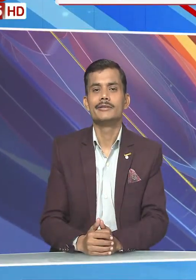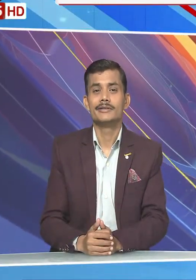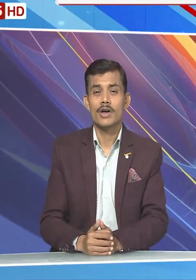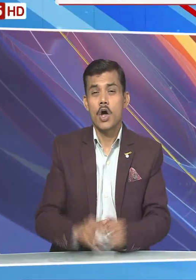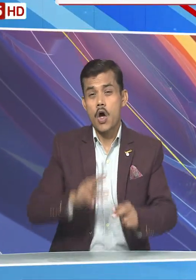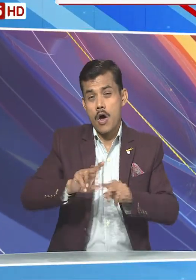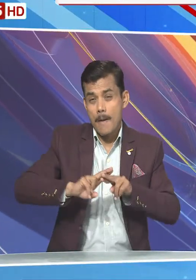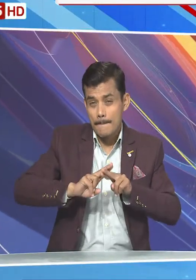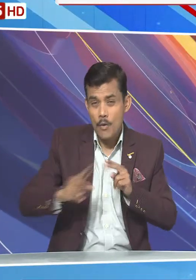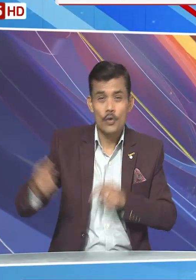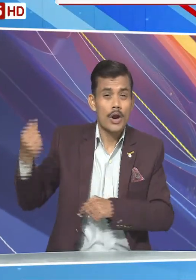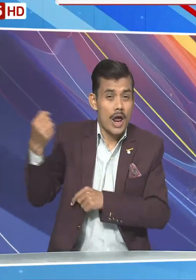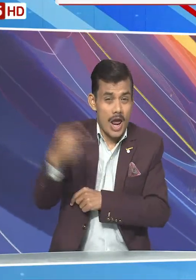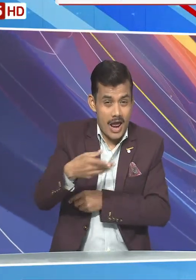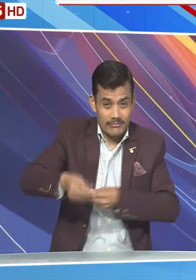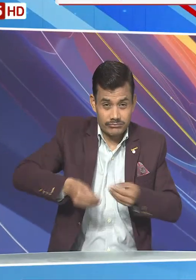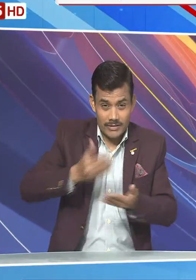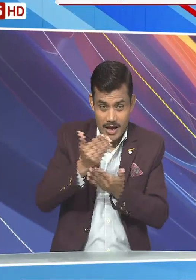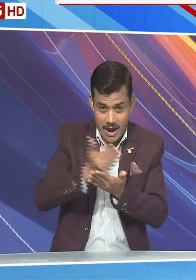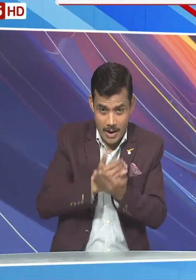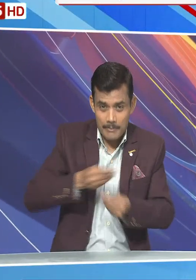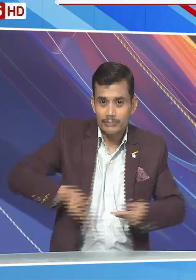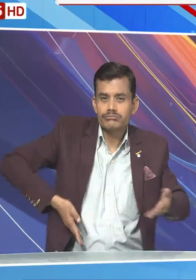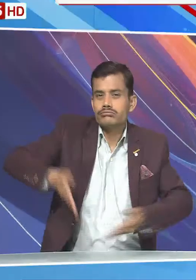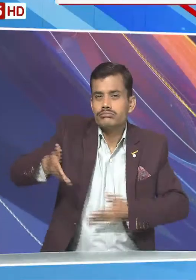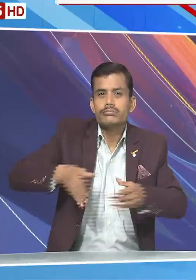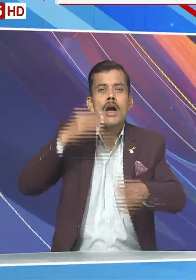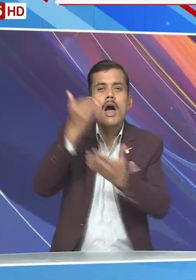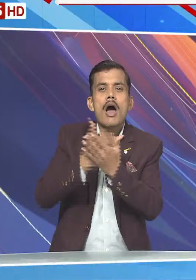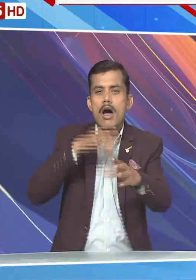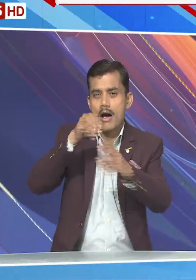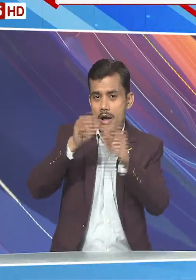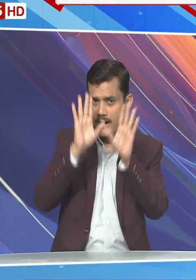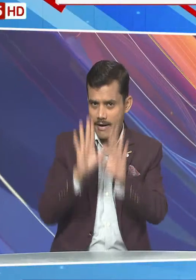जो लगभग 1 महीने चलने वाले इस शिविर में हिस्सा ले रहे हैं।